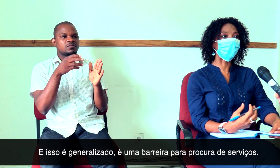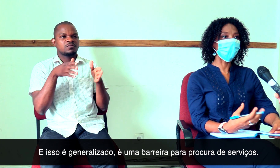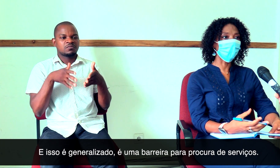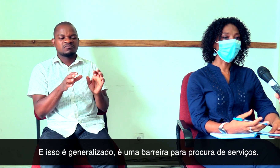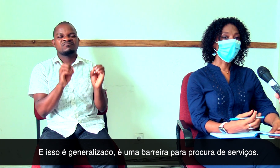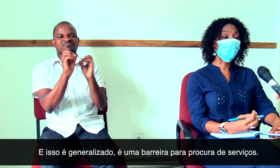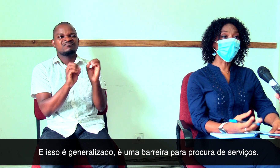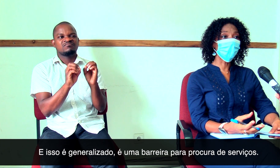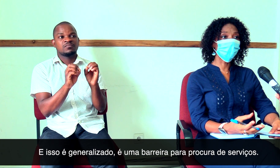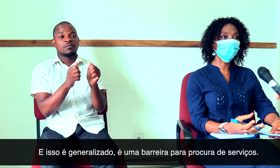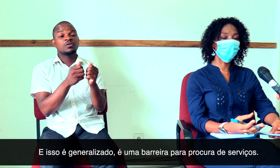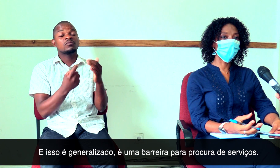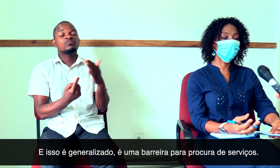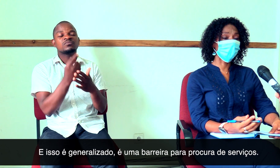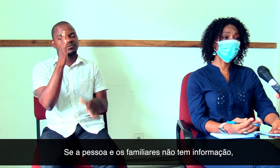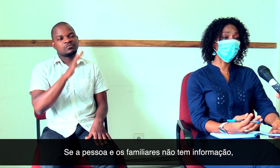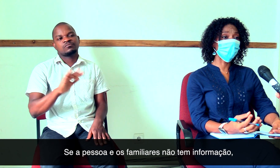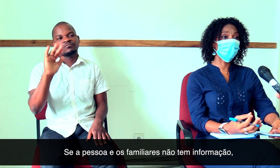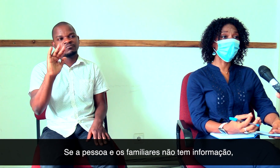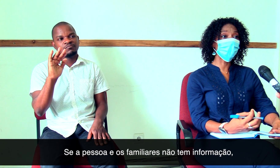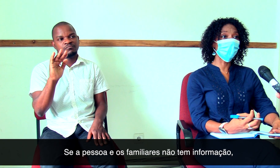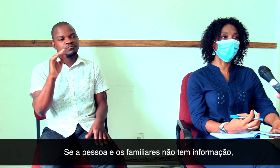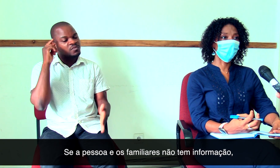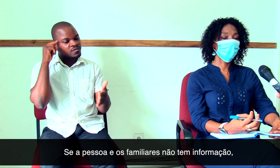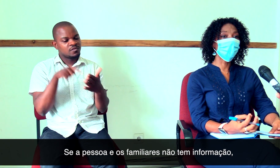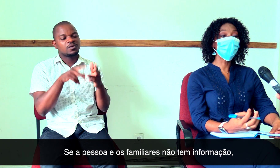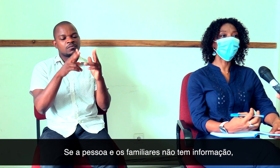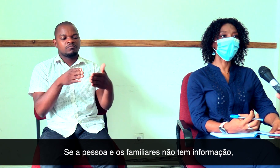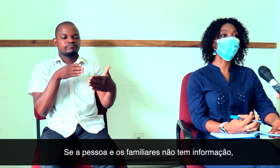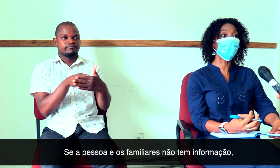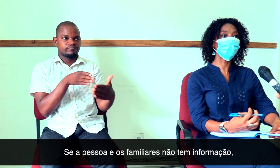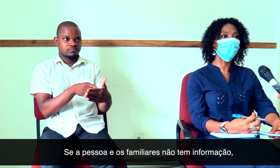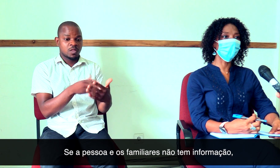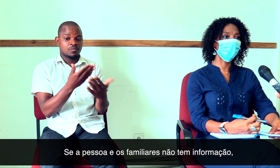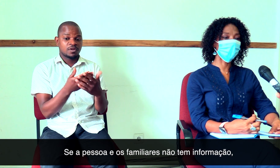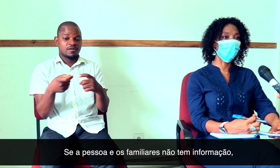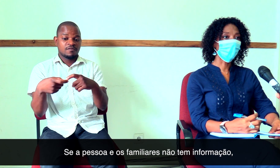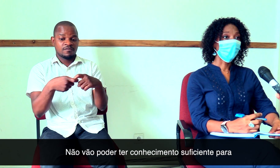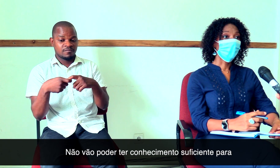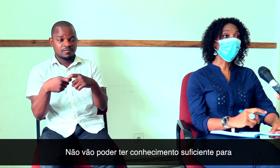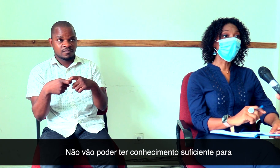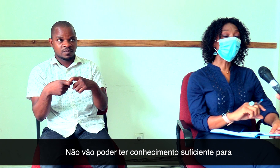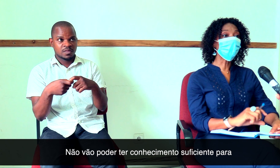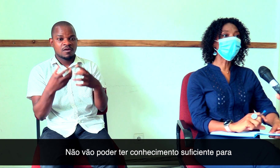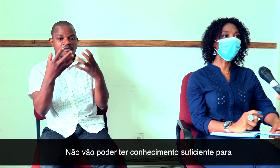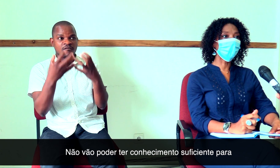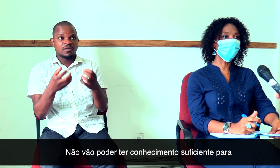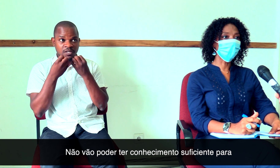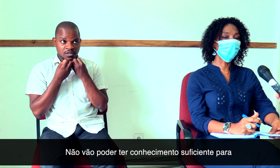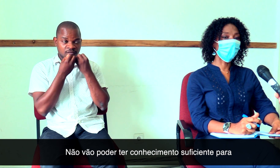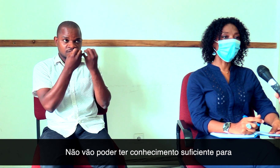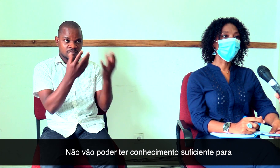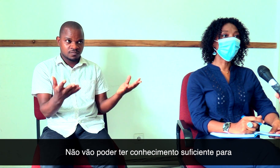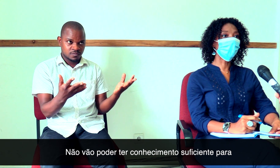é uma barreira para a procura dos serviços. Se a pessoa e os familiares não têm informação, não vão